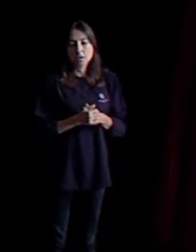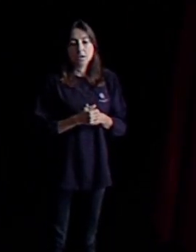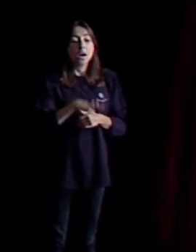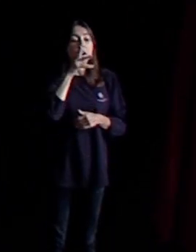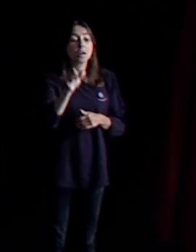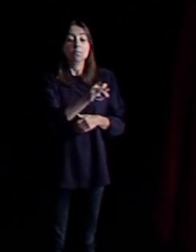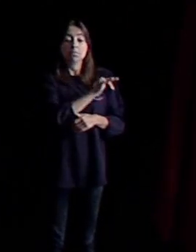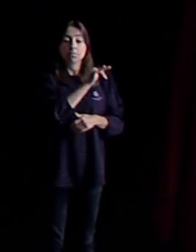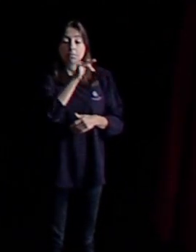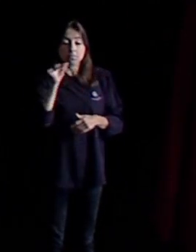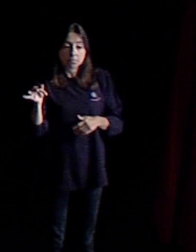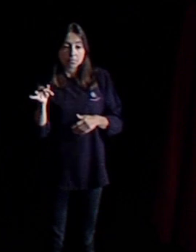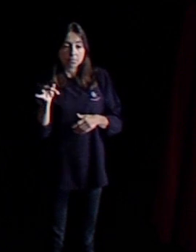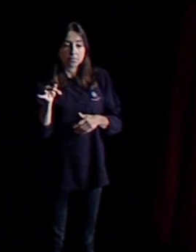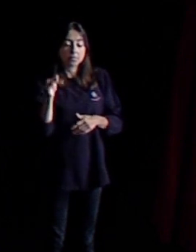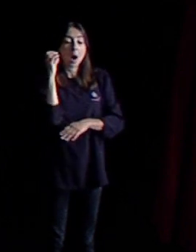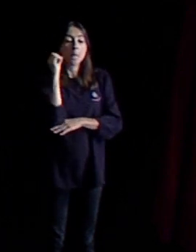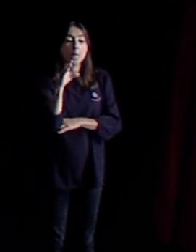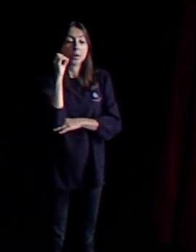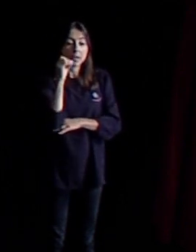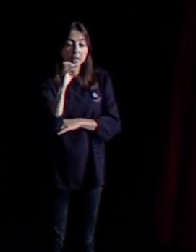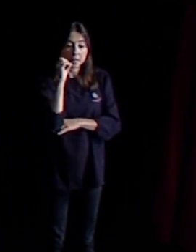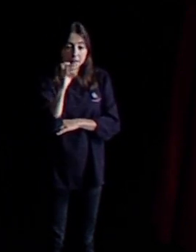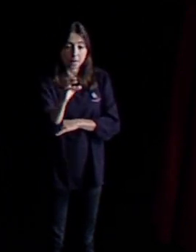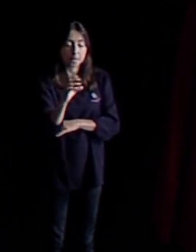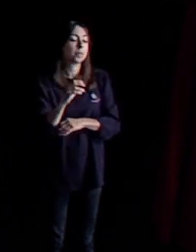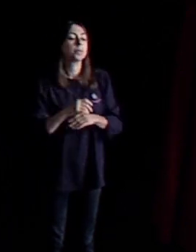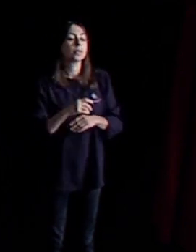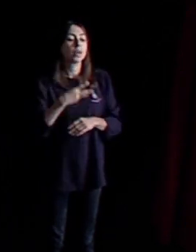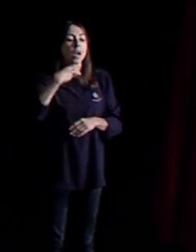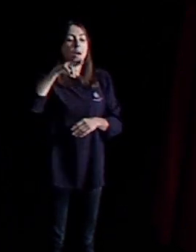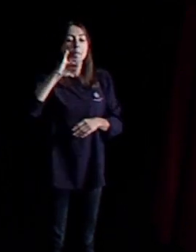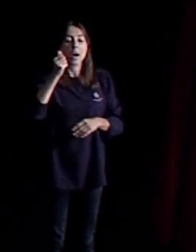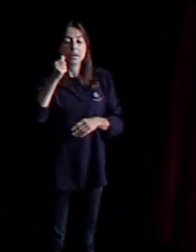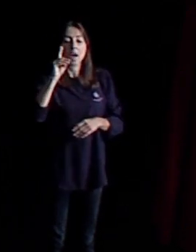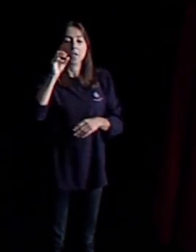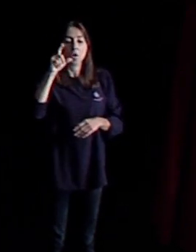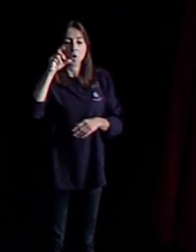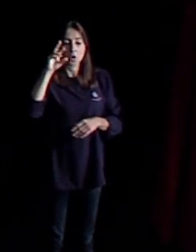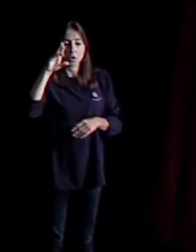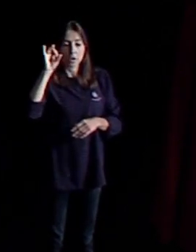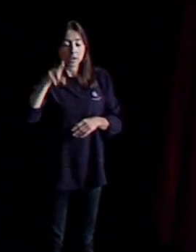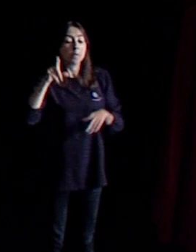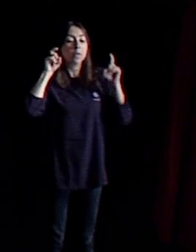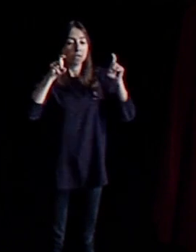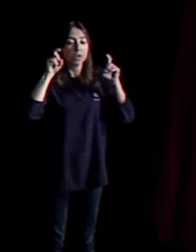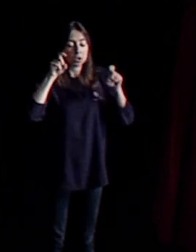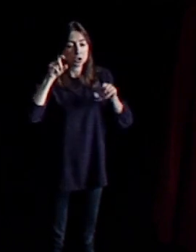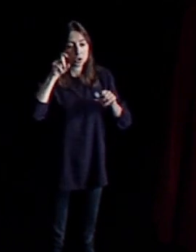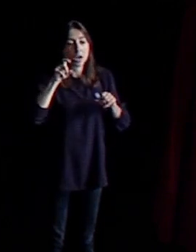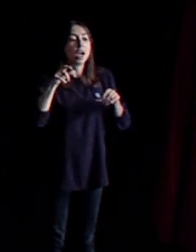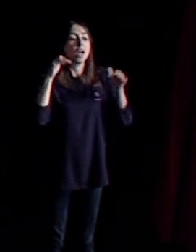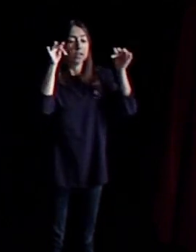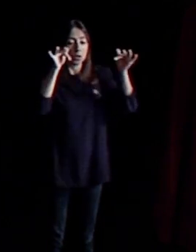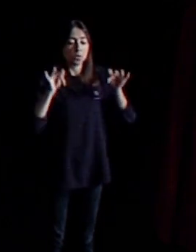Pasamos a la siguiente ponencia. María Dolores Mojarro es profesora titular de psiquiatría de la Universidad